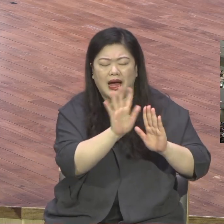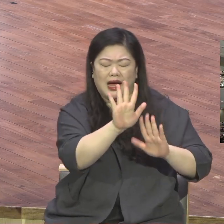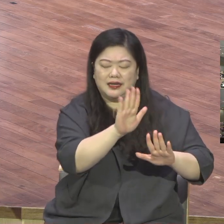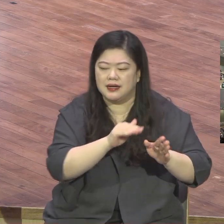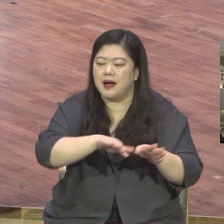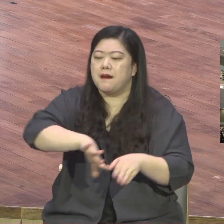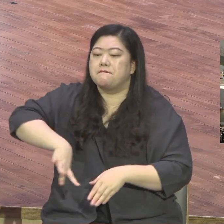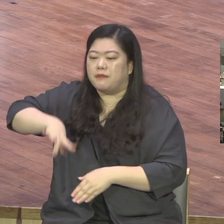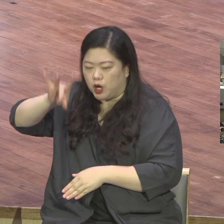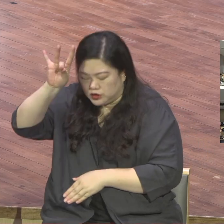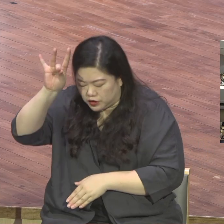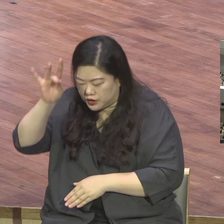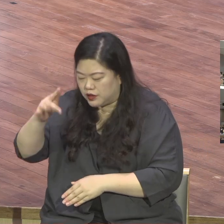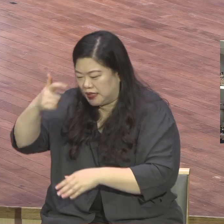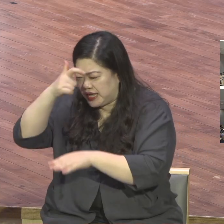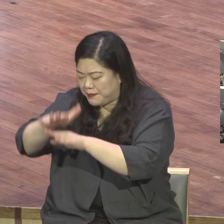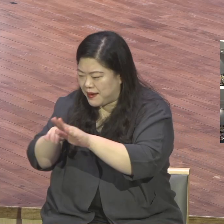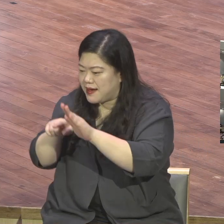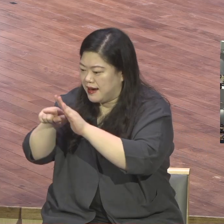예물 드리라.